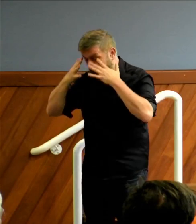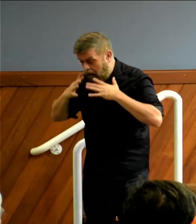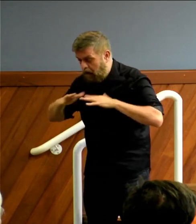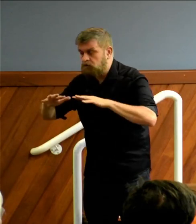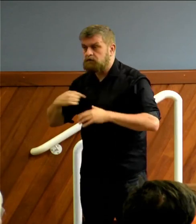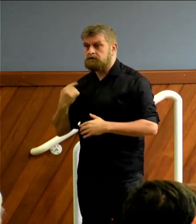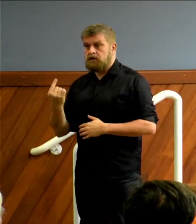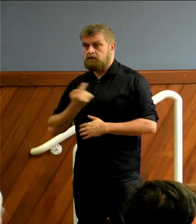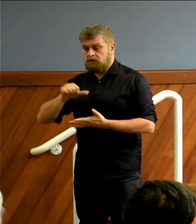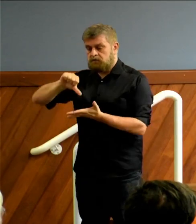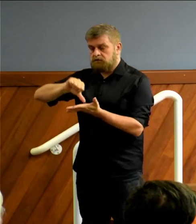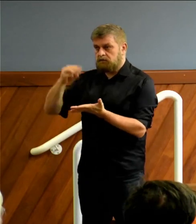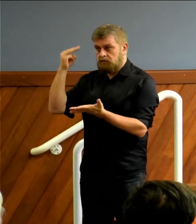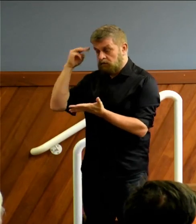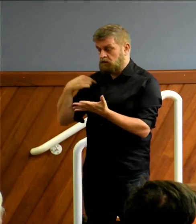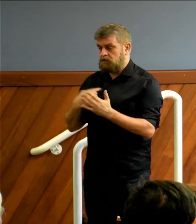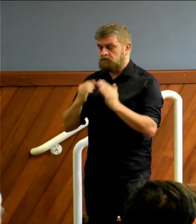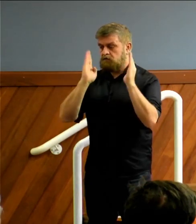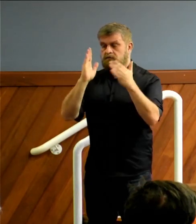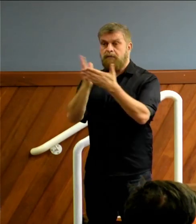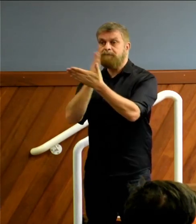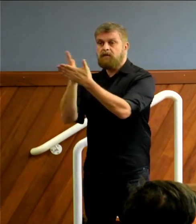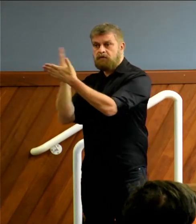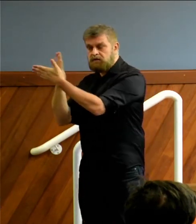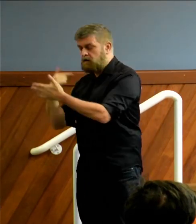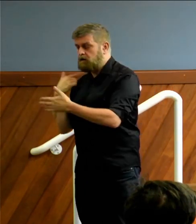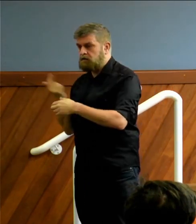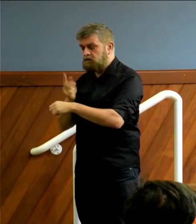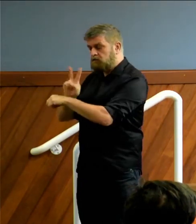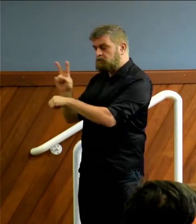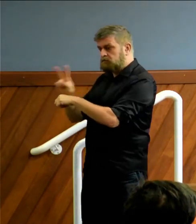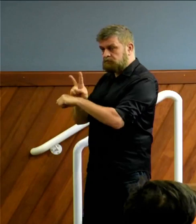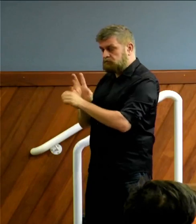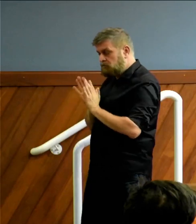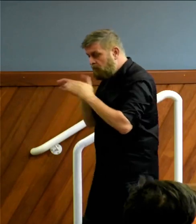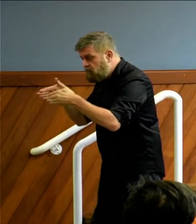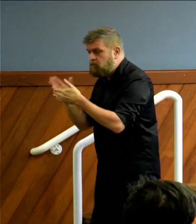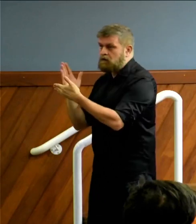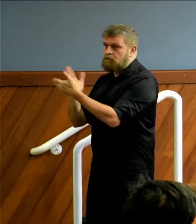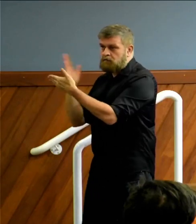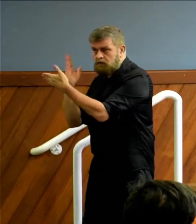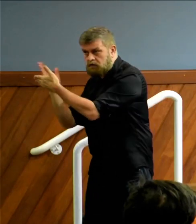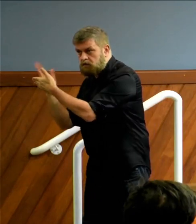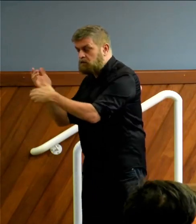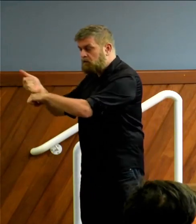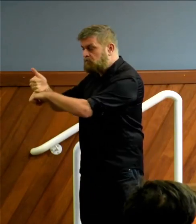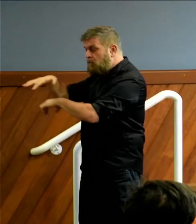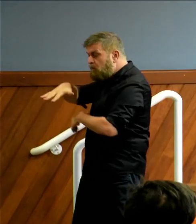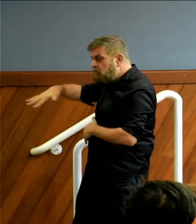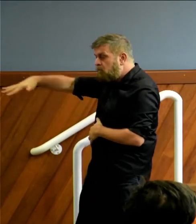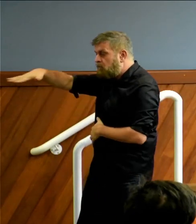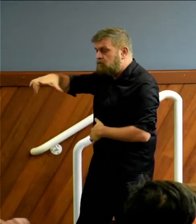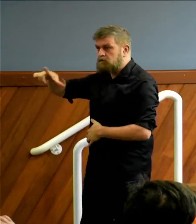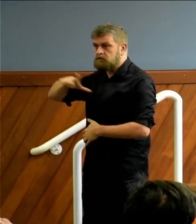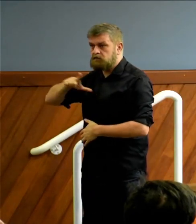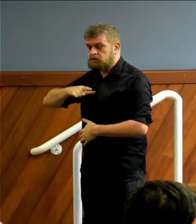porque, se nós, do CMU, fôssemos uma biblioteca, nós trataríamos o nosso acervo sob o ponto de vista da biblioteconomia. Mesmo que nós tivéssemos uma